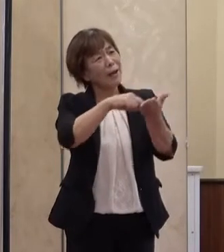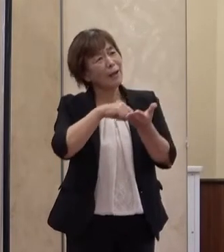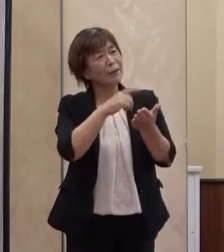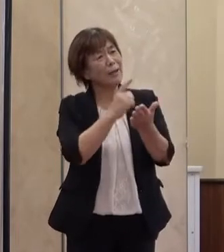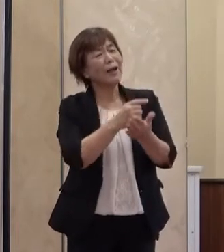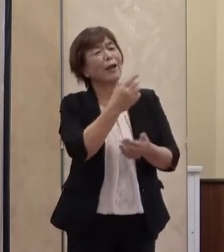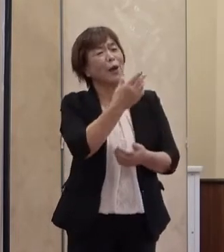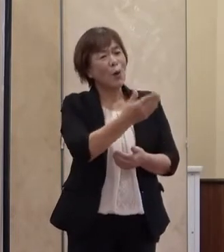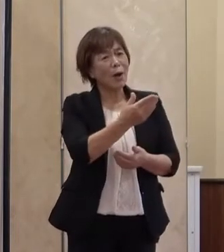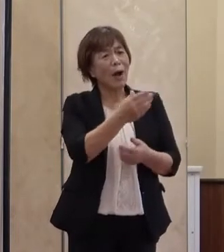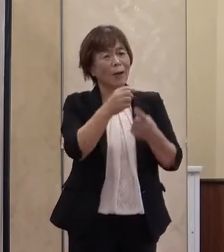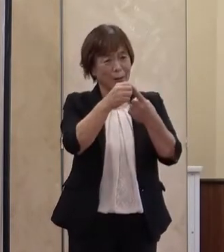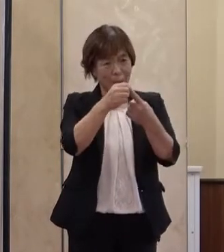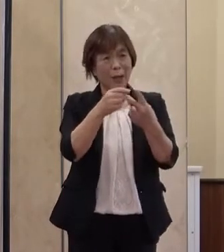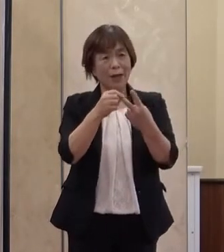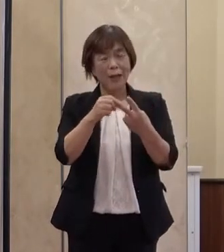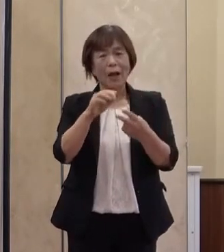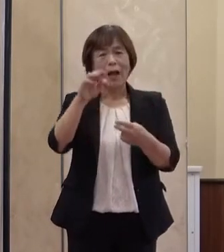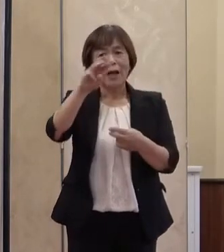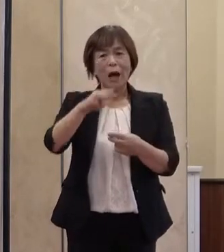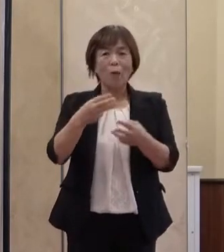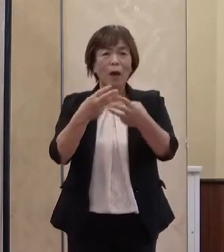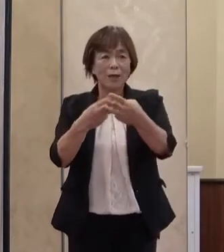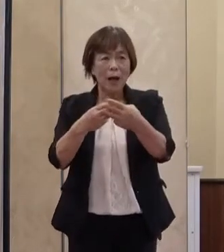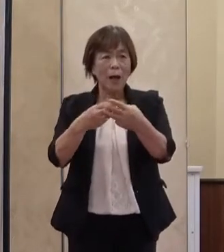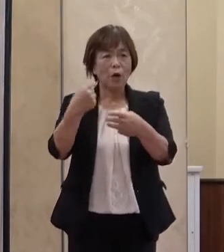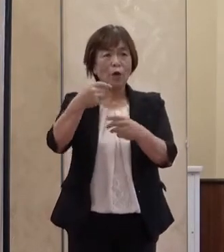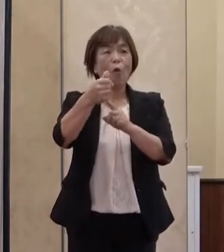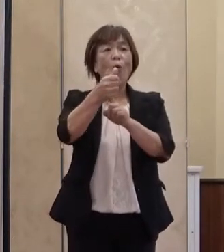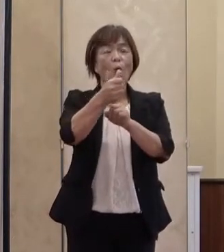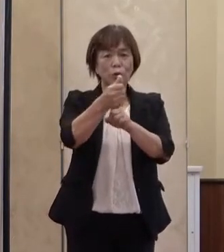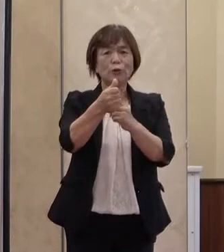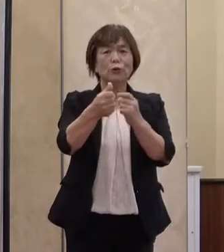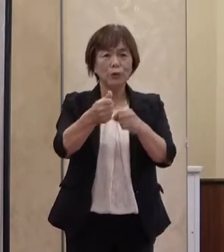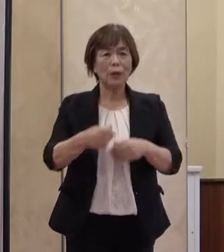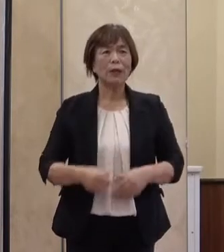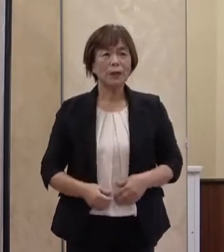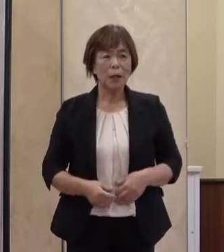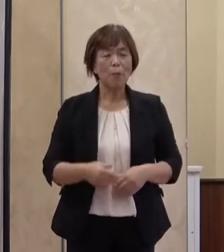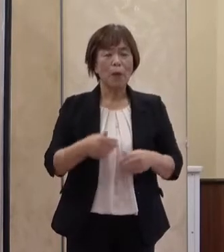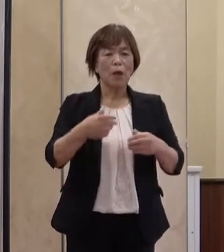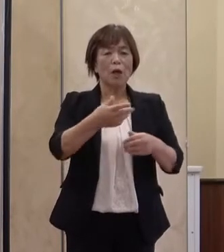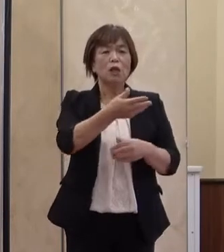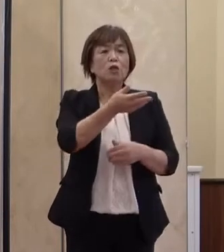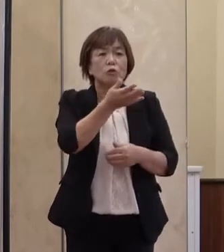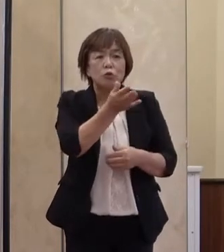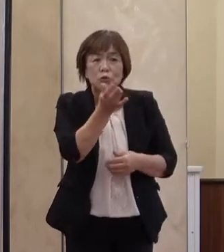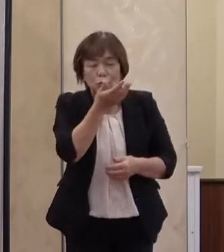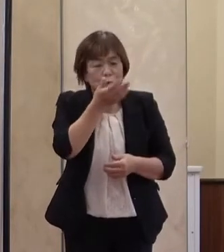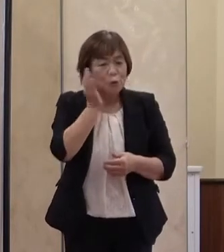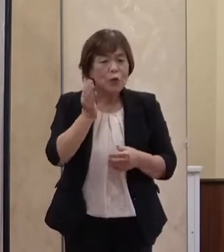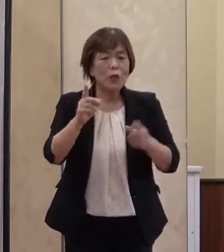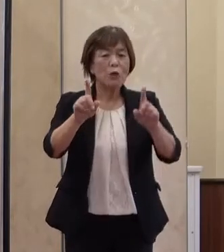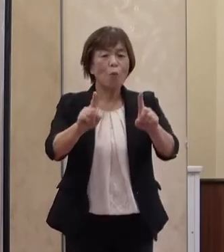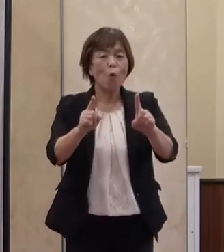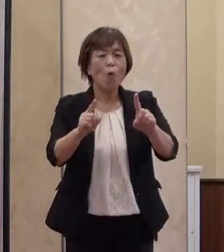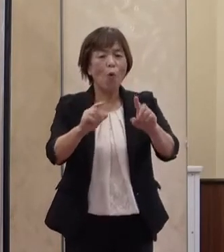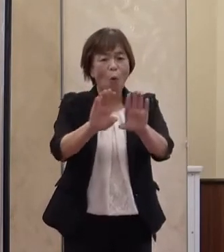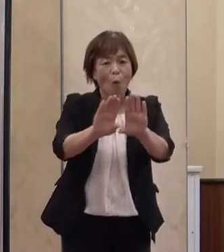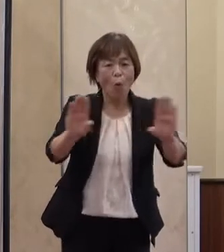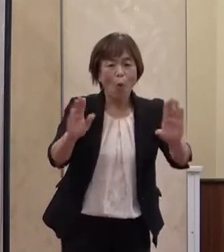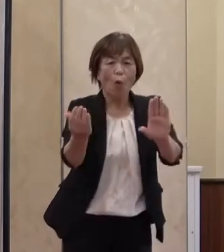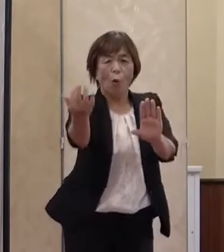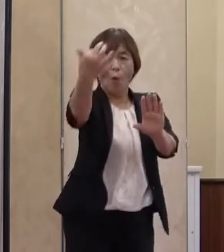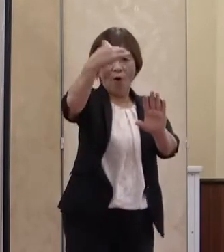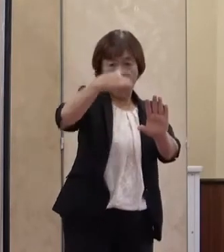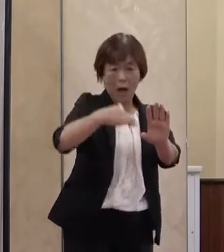と、川田教授はですね、川、水門を乗り越えて川を、津波が遡って、